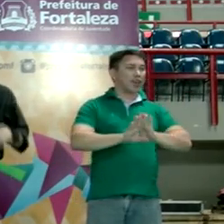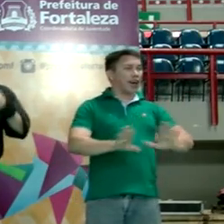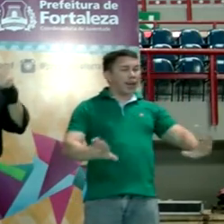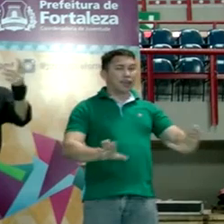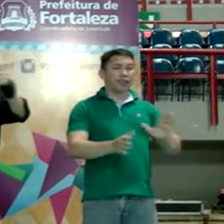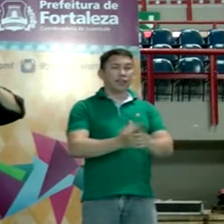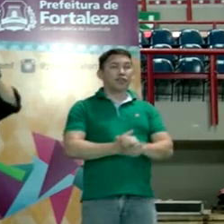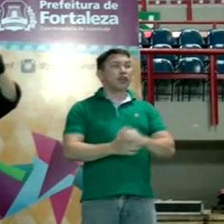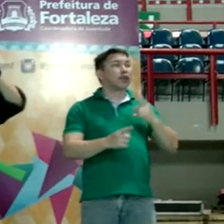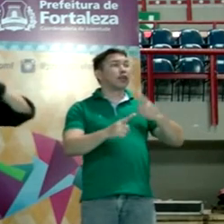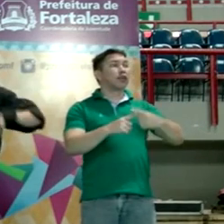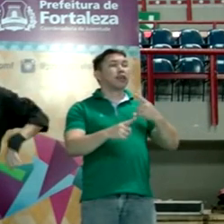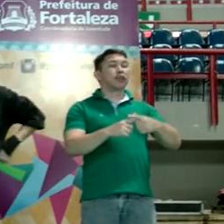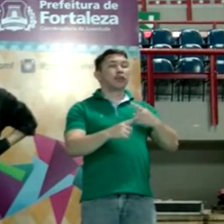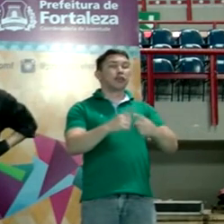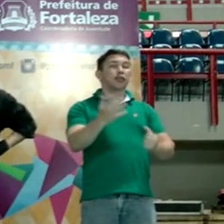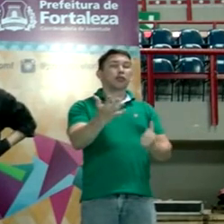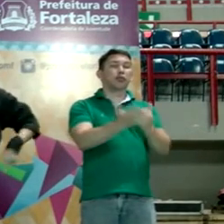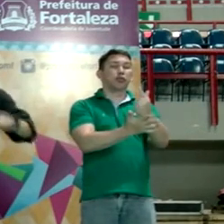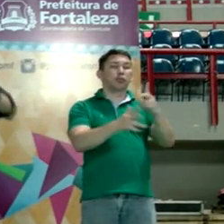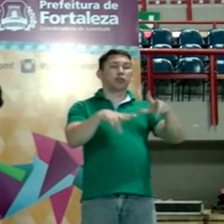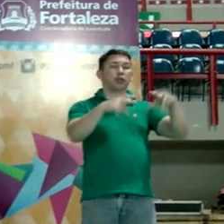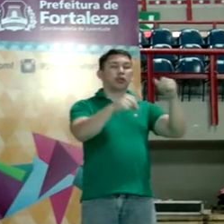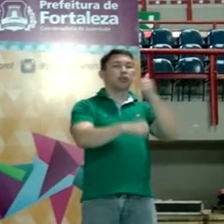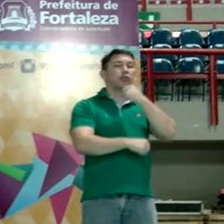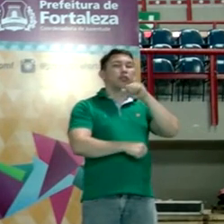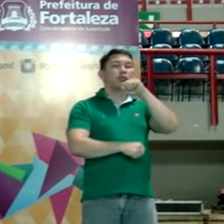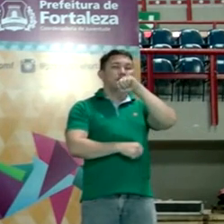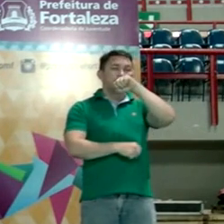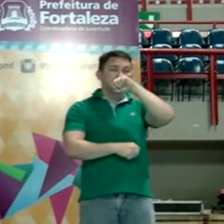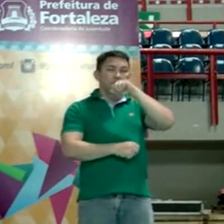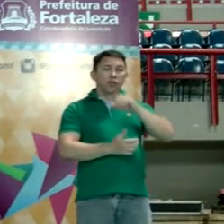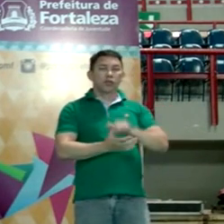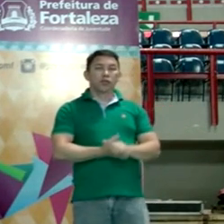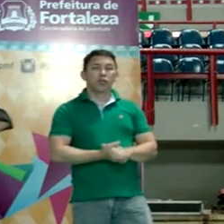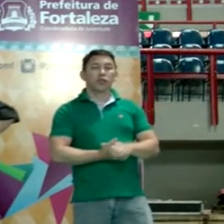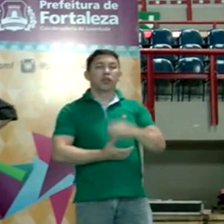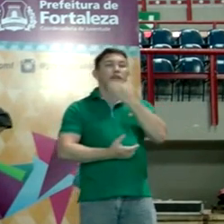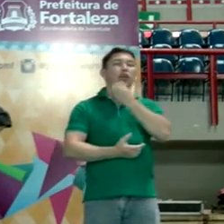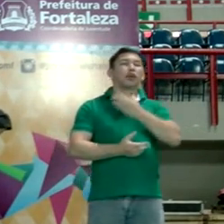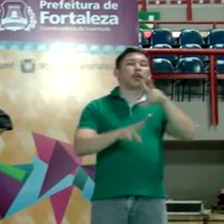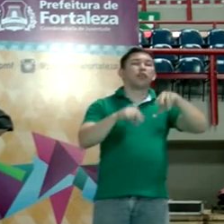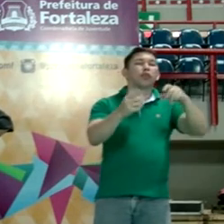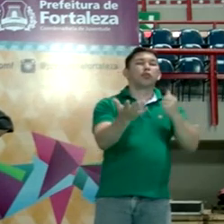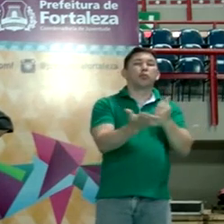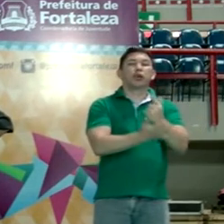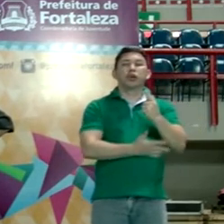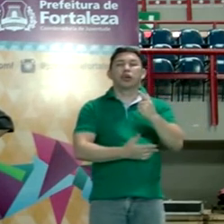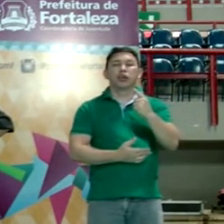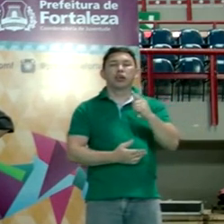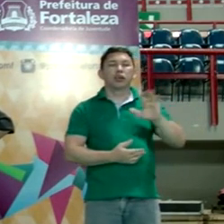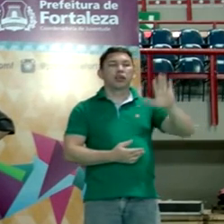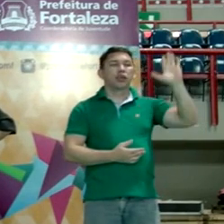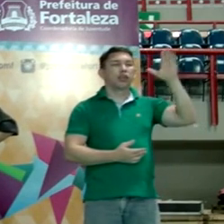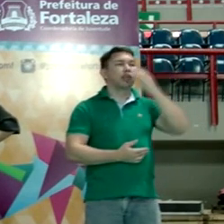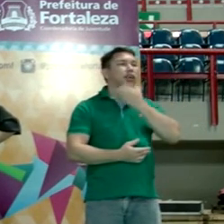forma, por que todo mundo compra presente no dia das mães? Quem vai comprar aqui no dia do Natal presente? Eita,